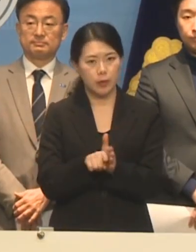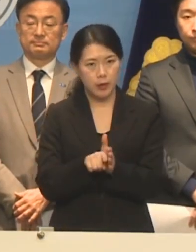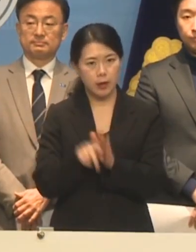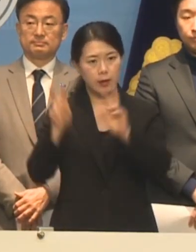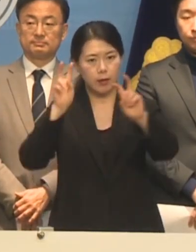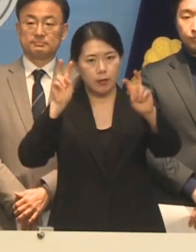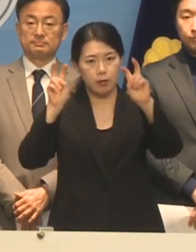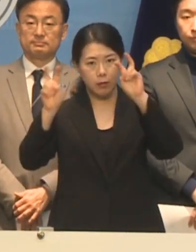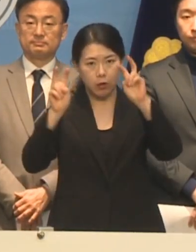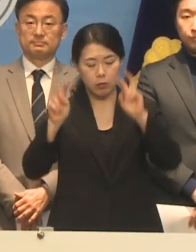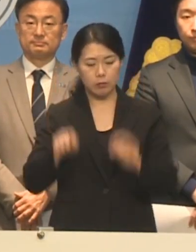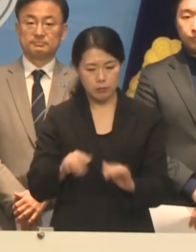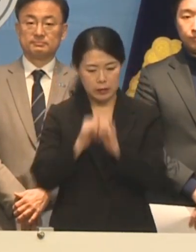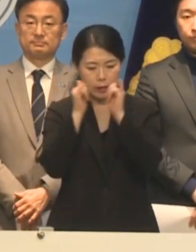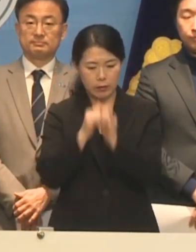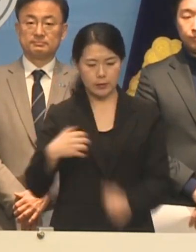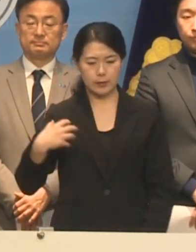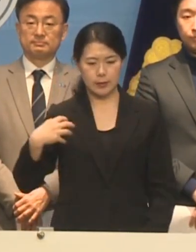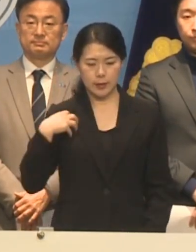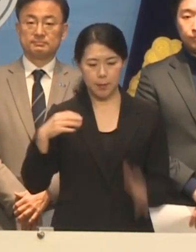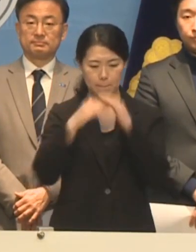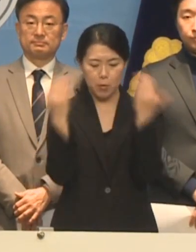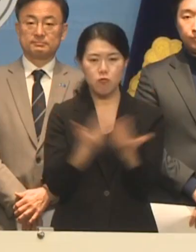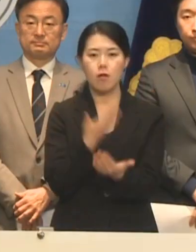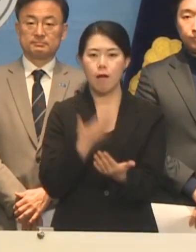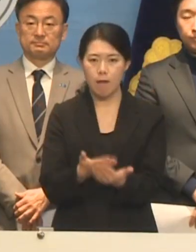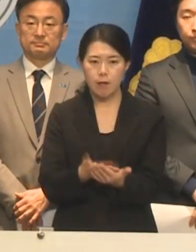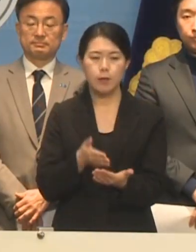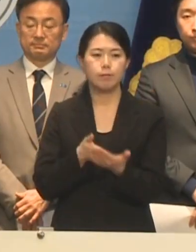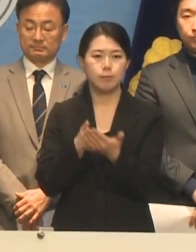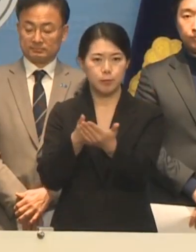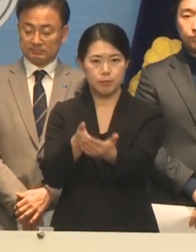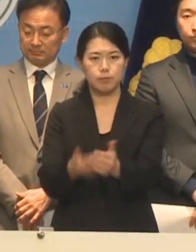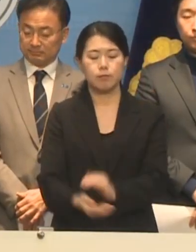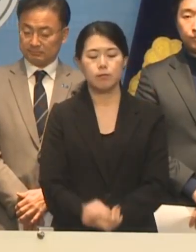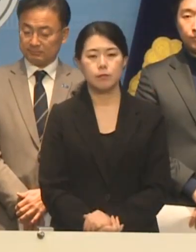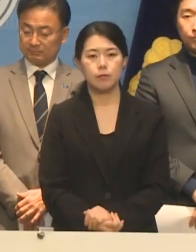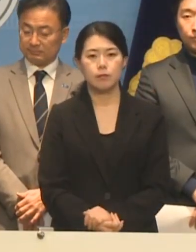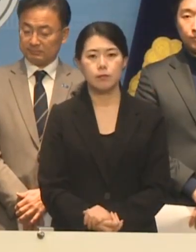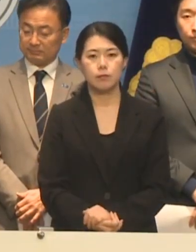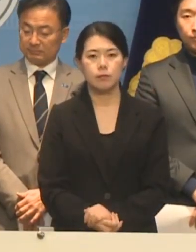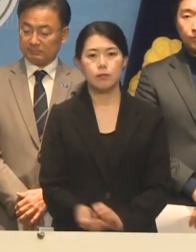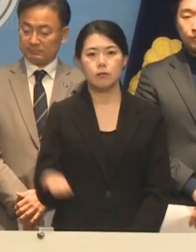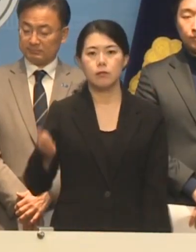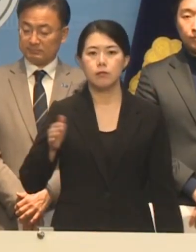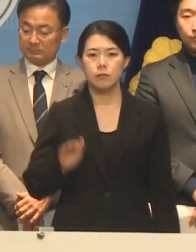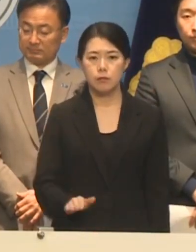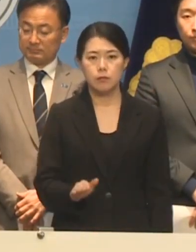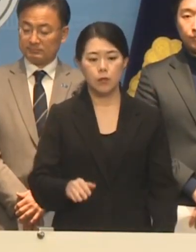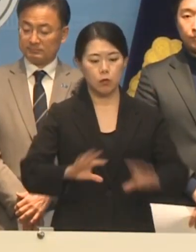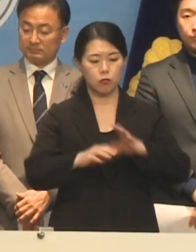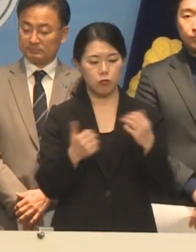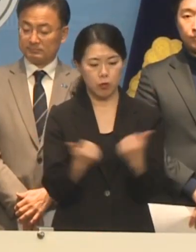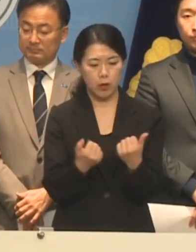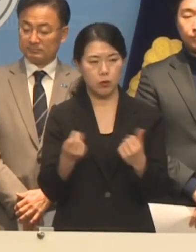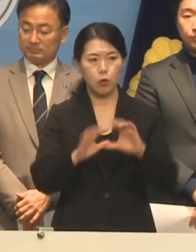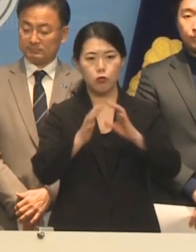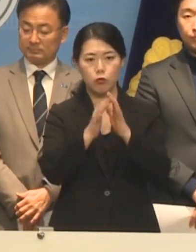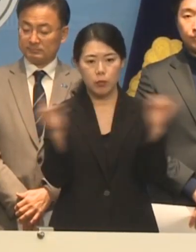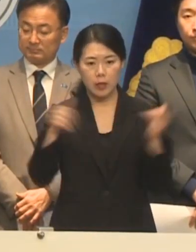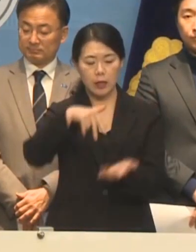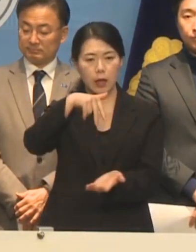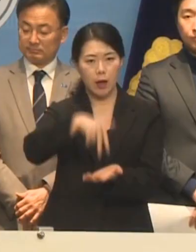기업의 사회적 책임을 다할 것을 당부했습니다. 그러나 국회와 국민 앞에서